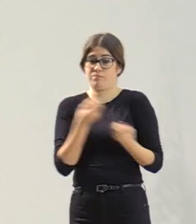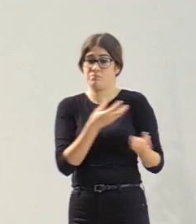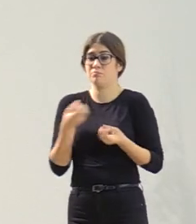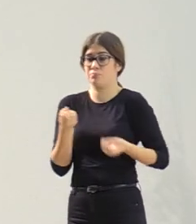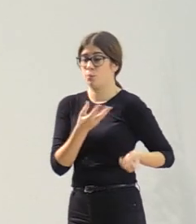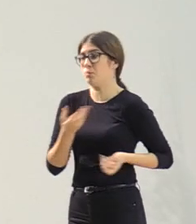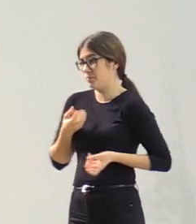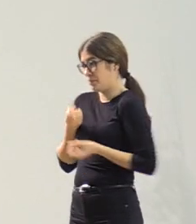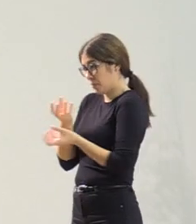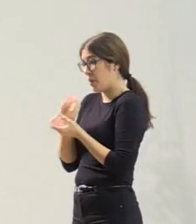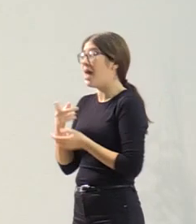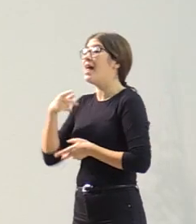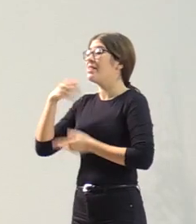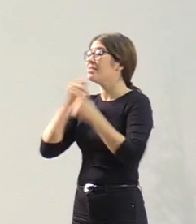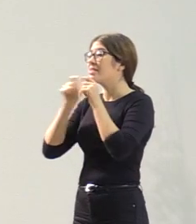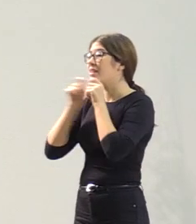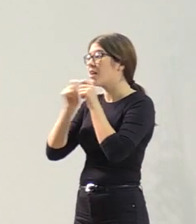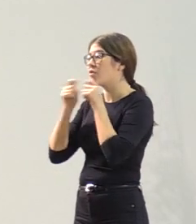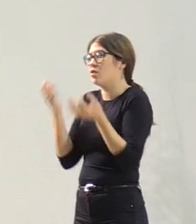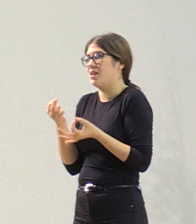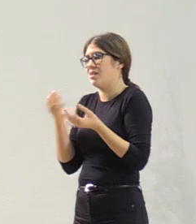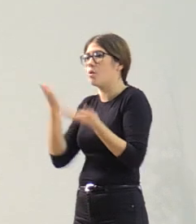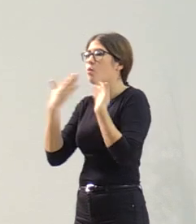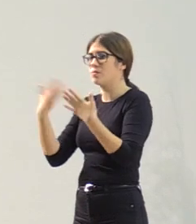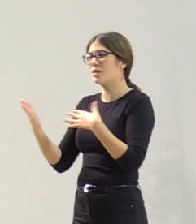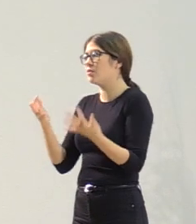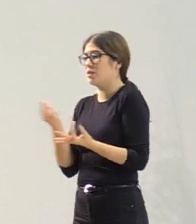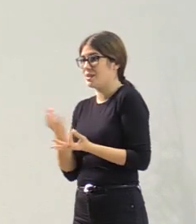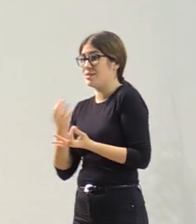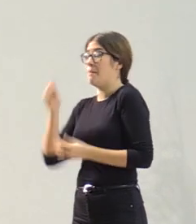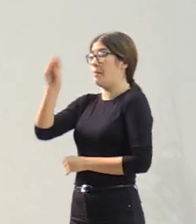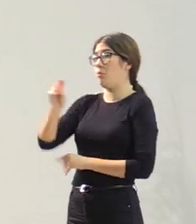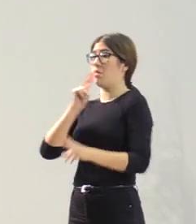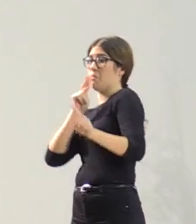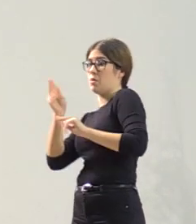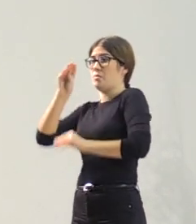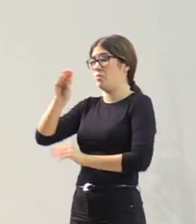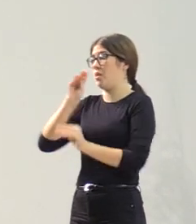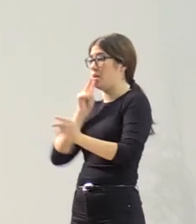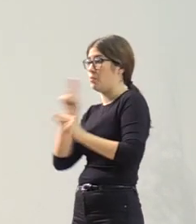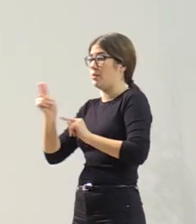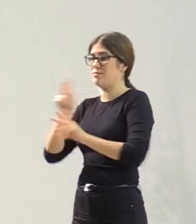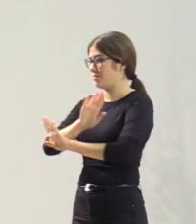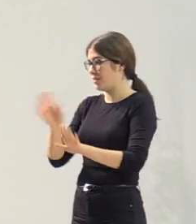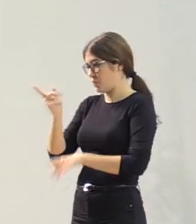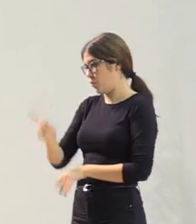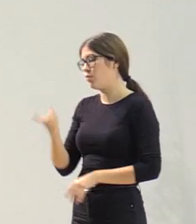dialogar no es solo preguntar y responder, es reflexionar conjuntamente. Así que, cual